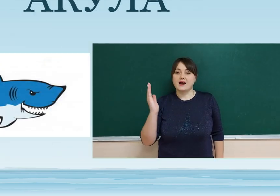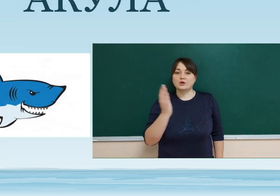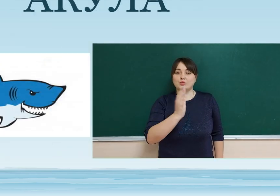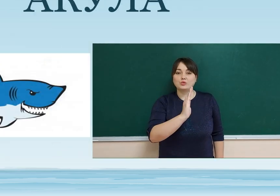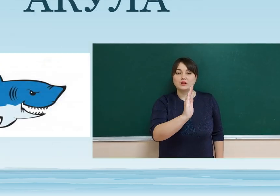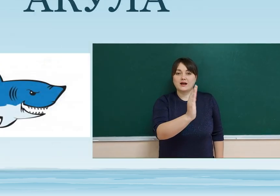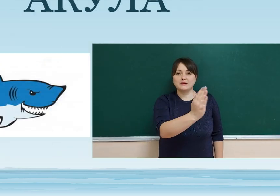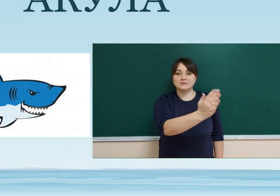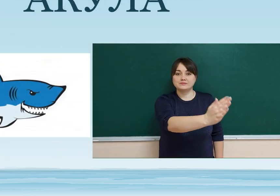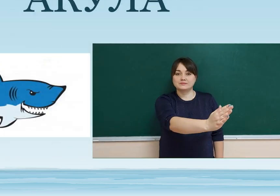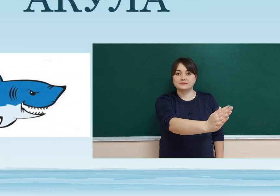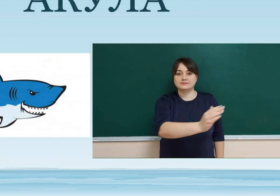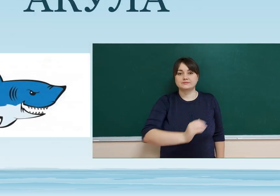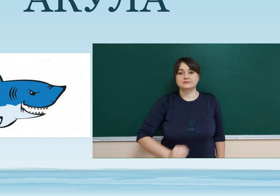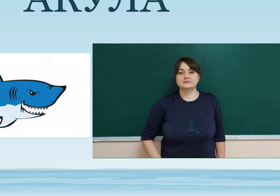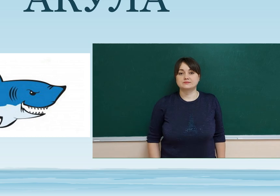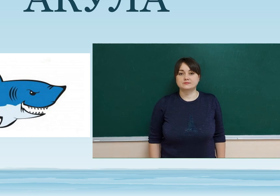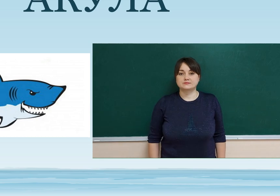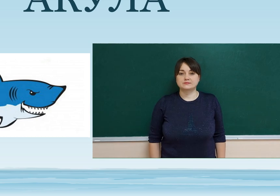акула